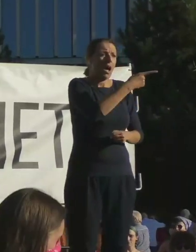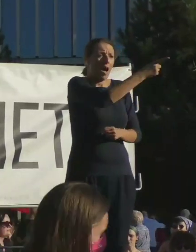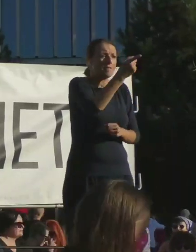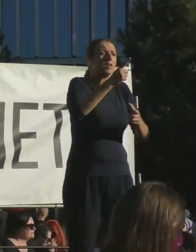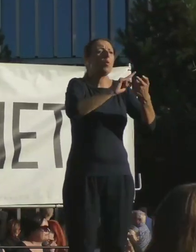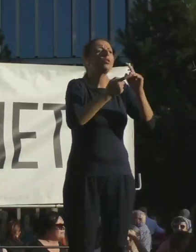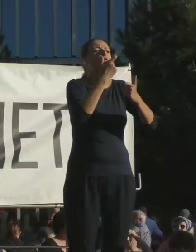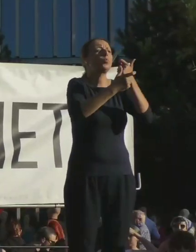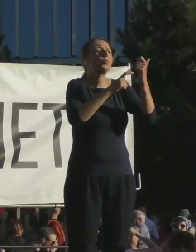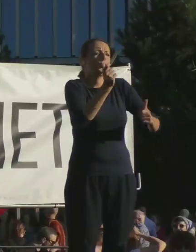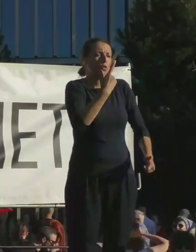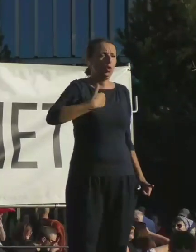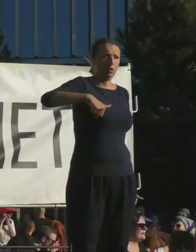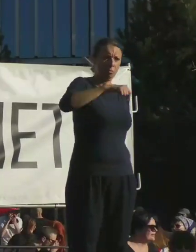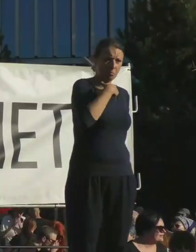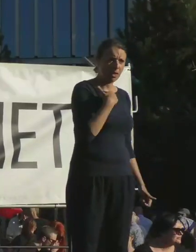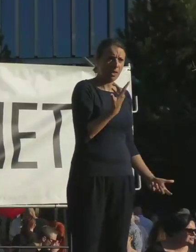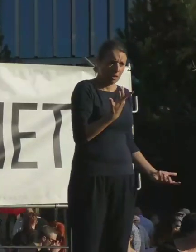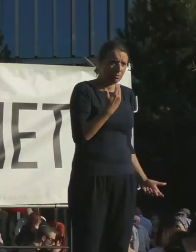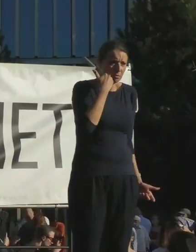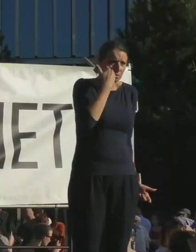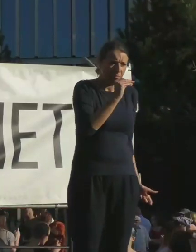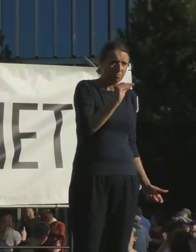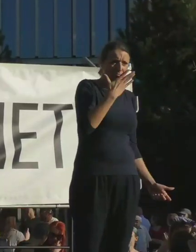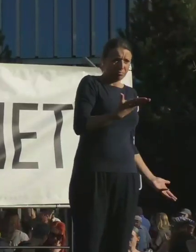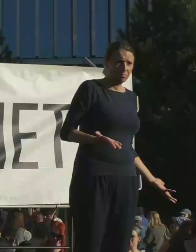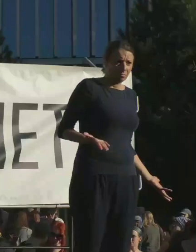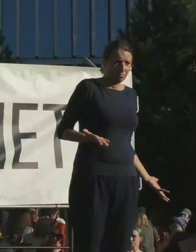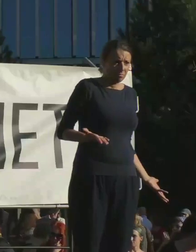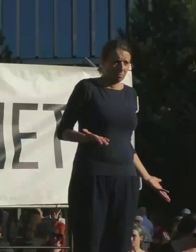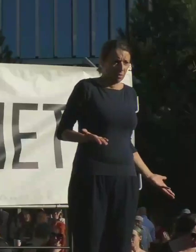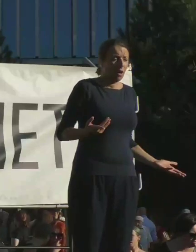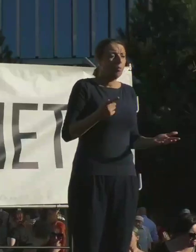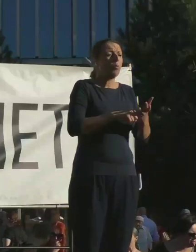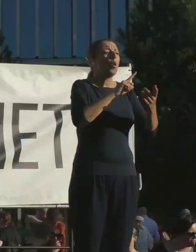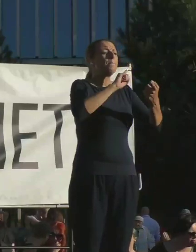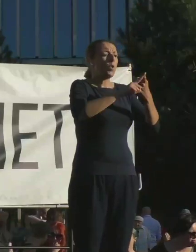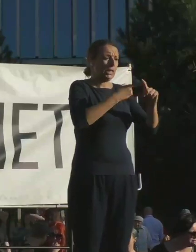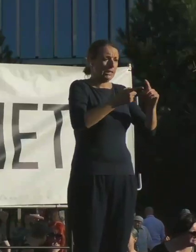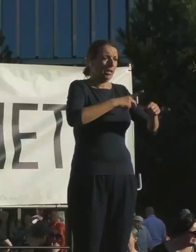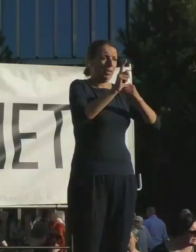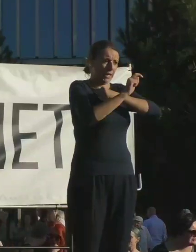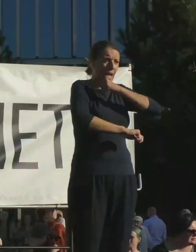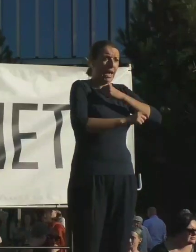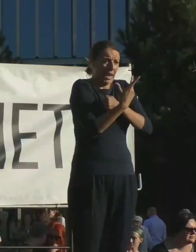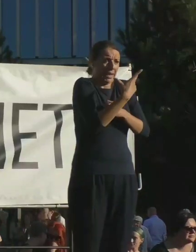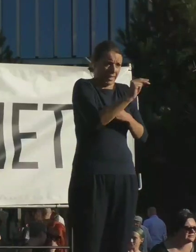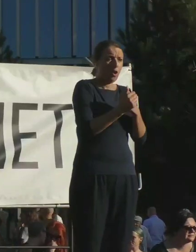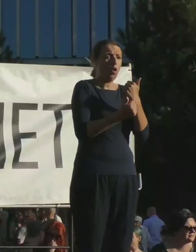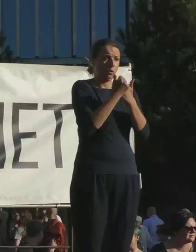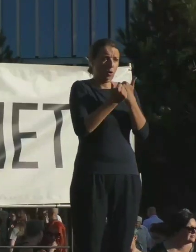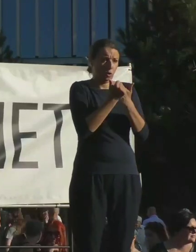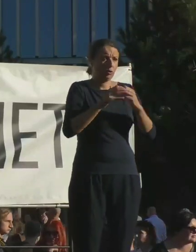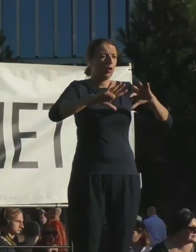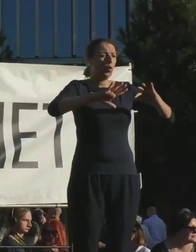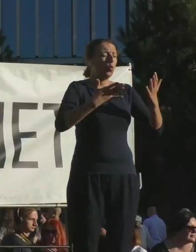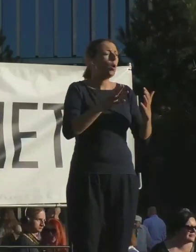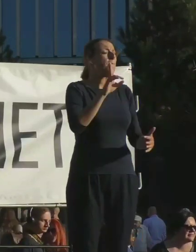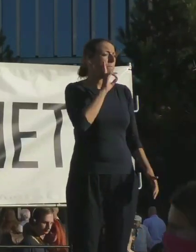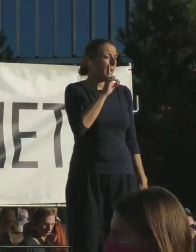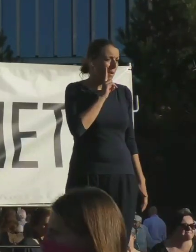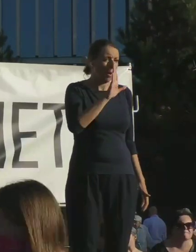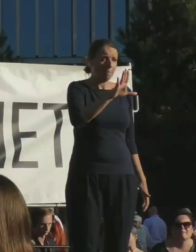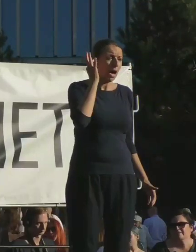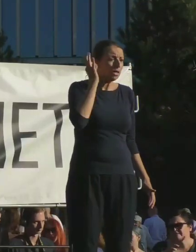zawiedliście. Dekryminalizacja aborcja chodzi tylko o to, aby matka, która ma